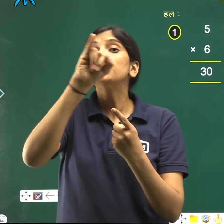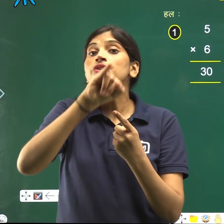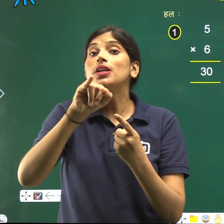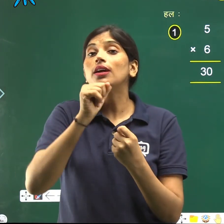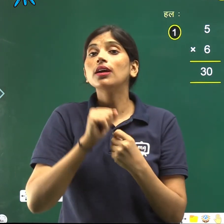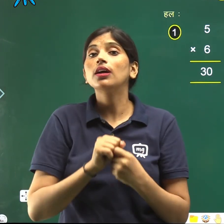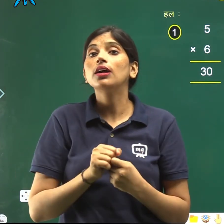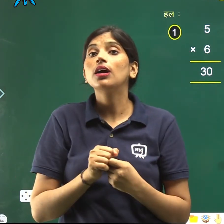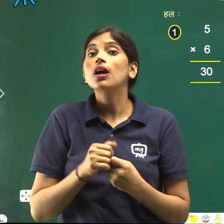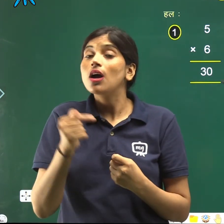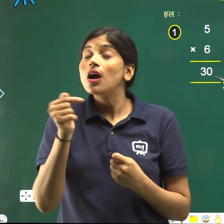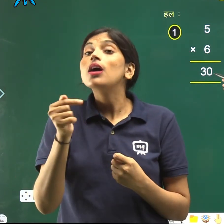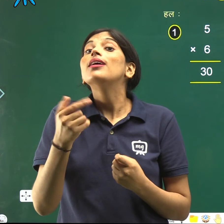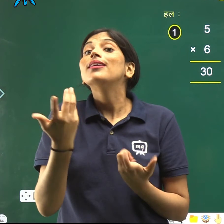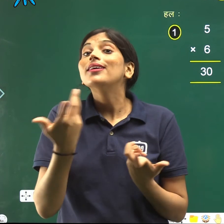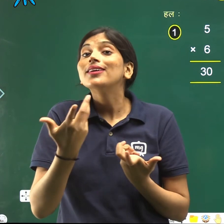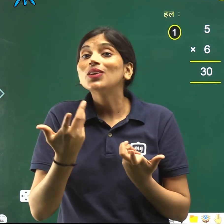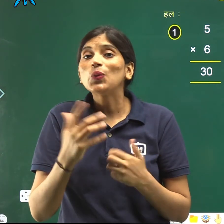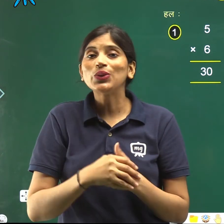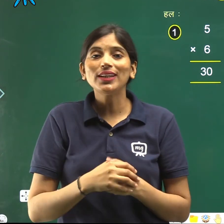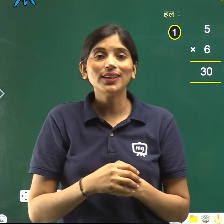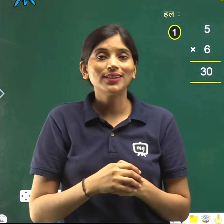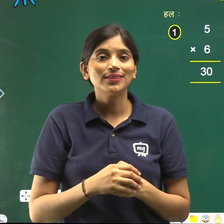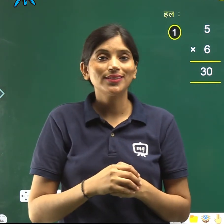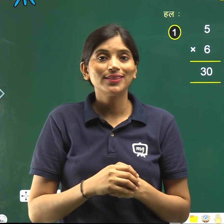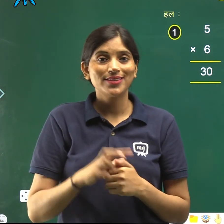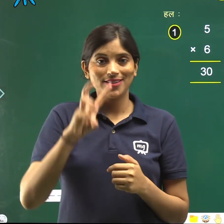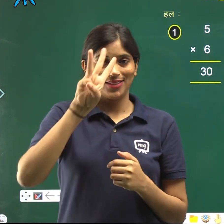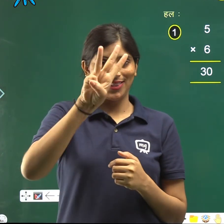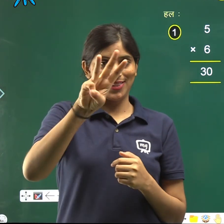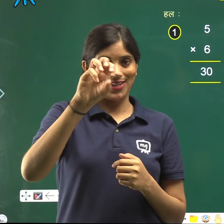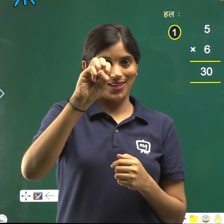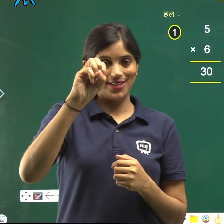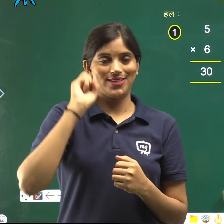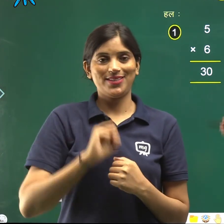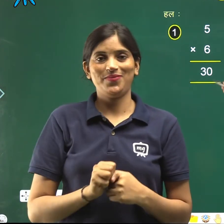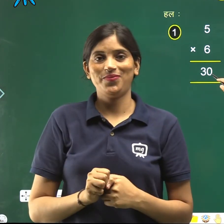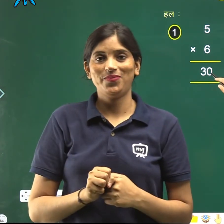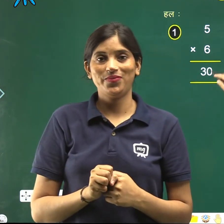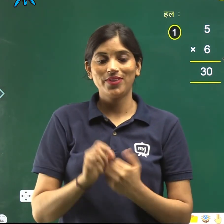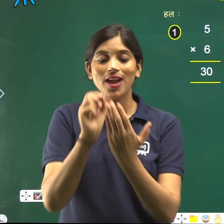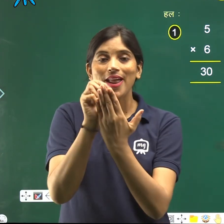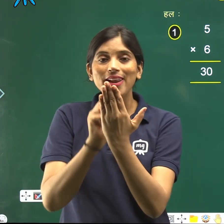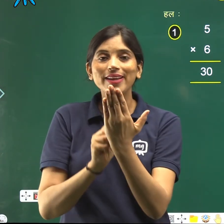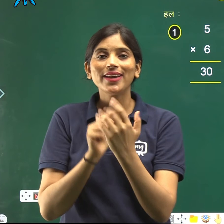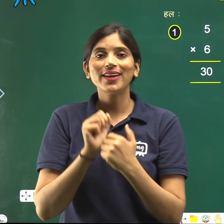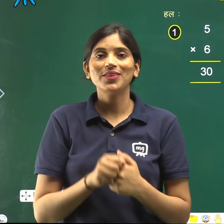6 बराबर कितने होते हैं? 30। लिखे